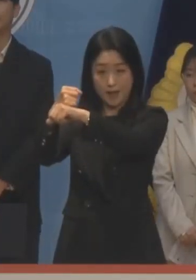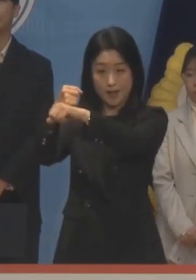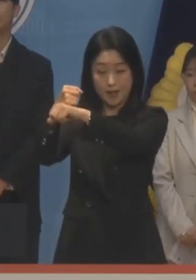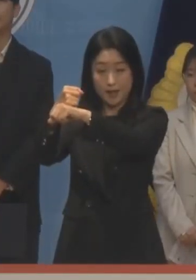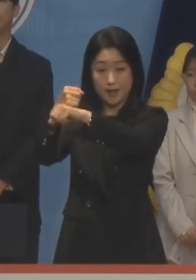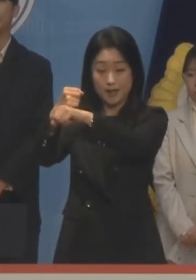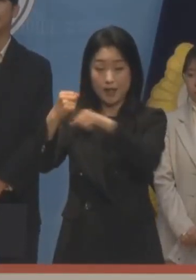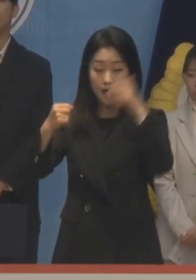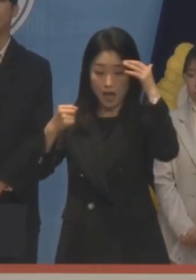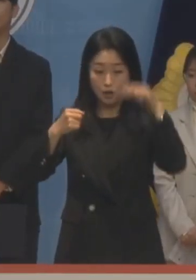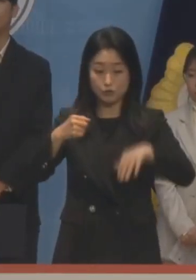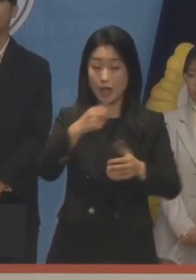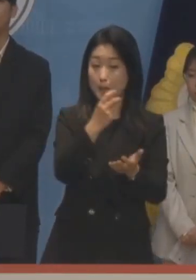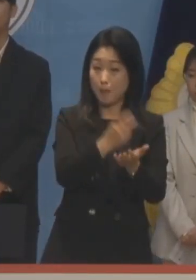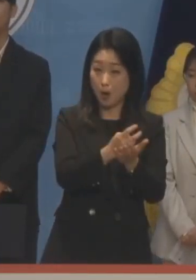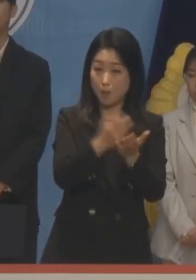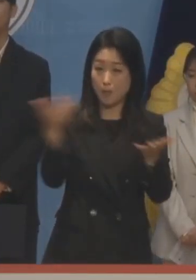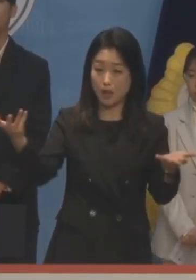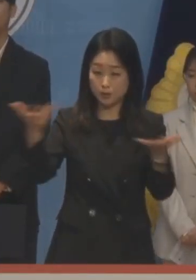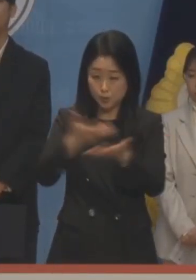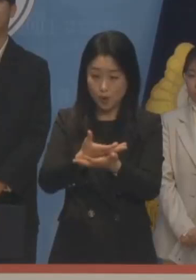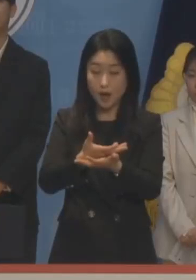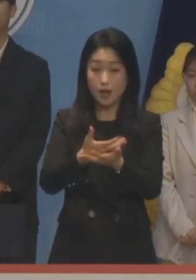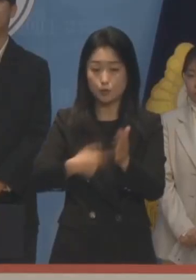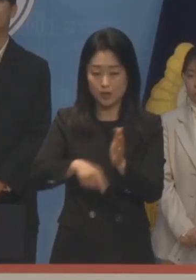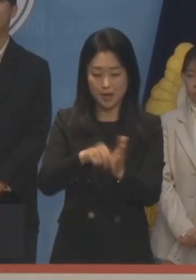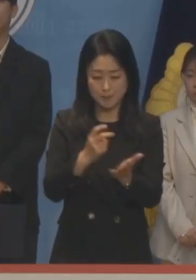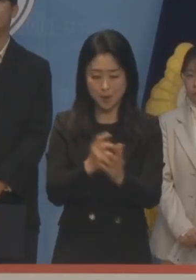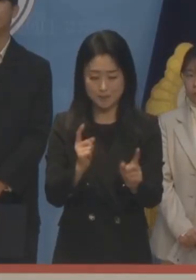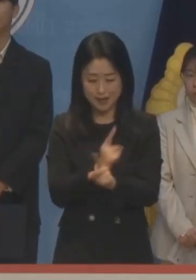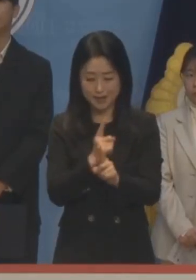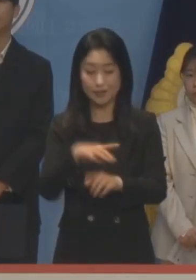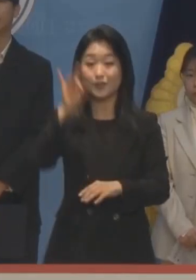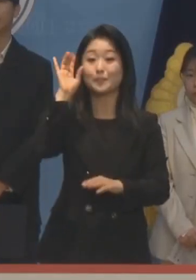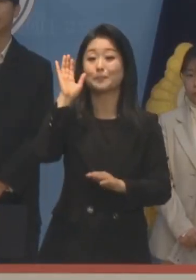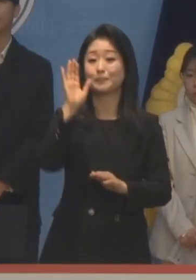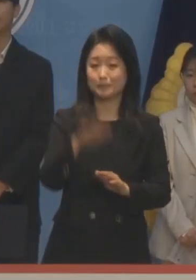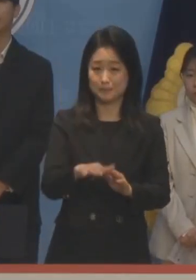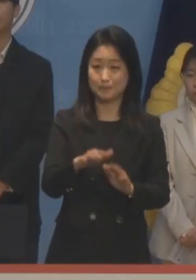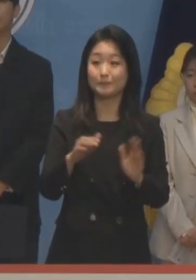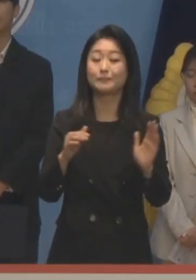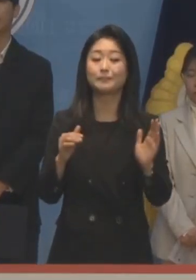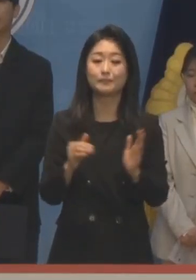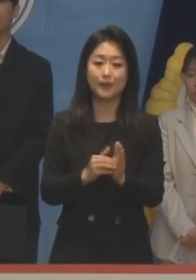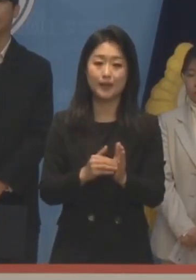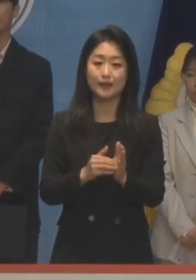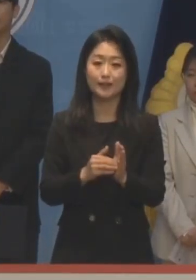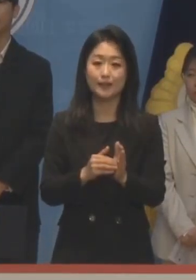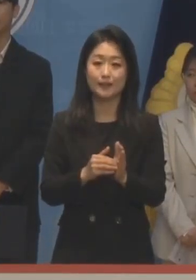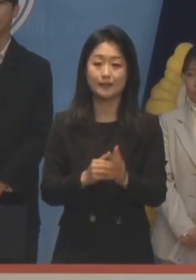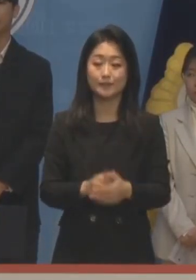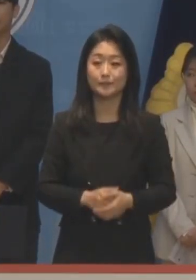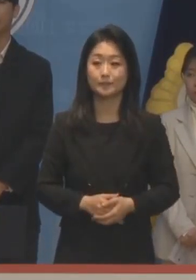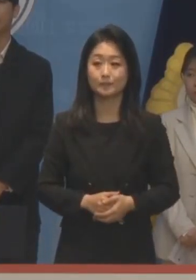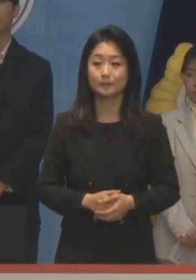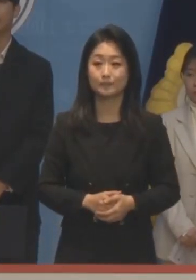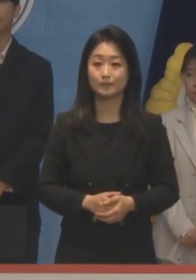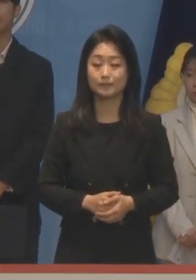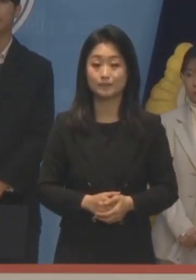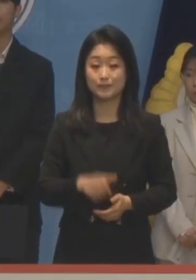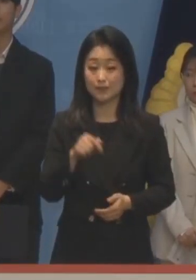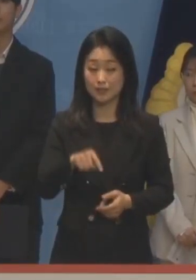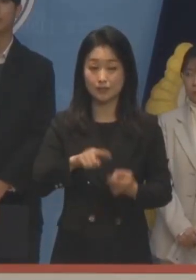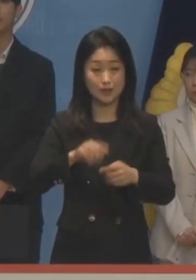권리협약과 국내법의 조화를 위한 첫 발을 내디뎠다고 말할 수 있습니다. 이 발걸음이